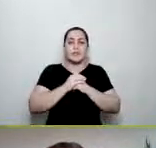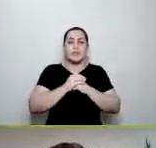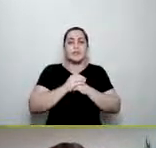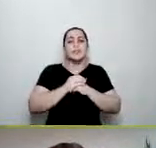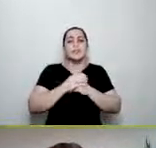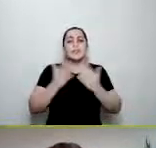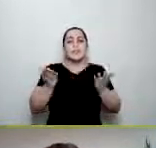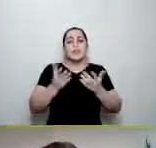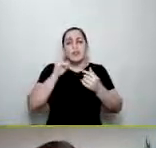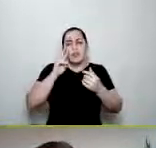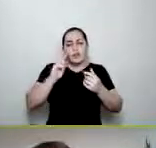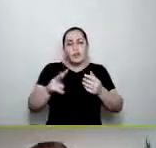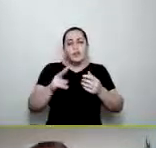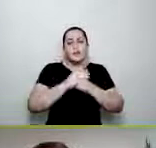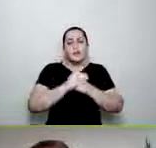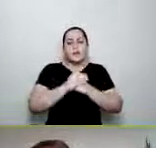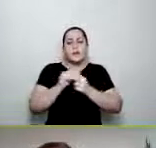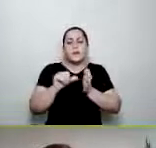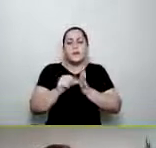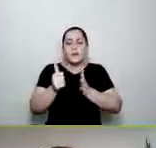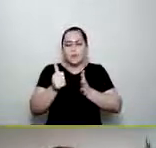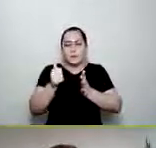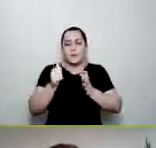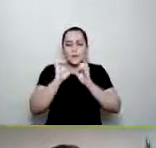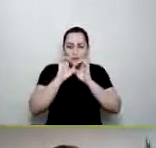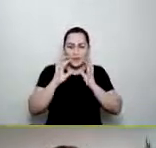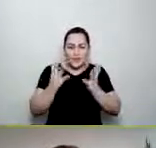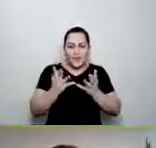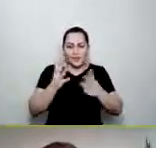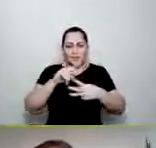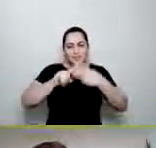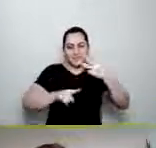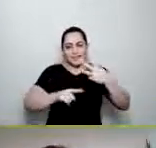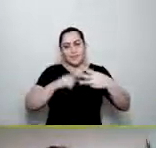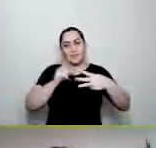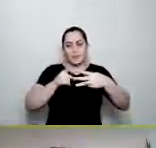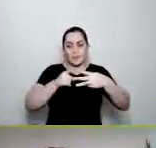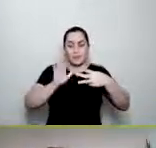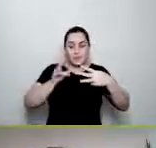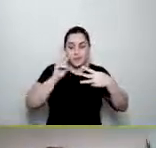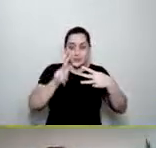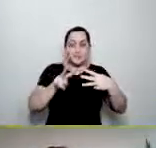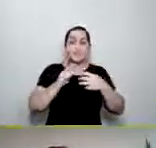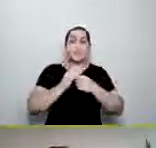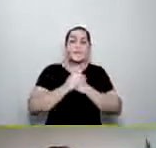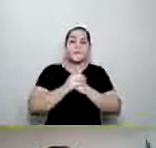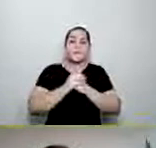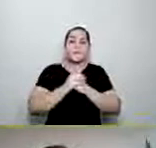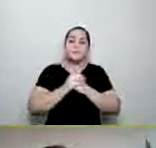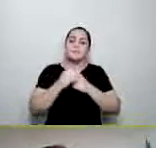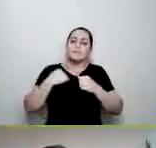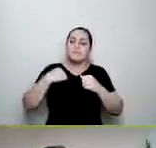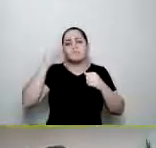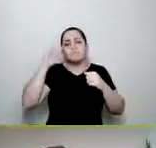tendo assistido a primeira sessão dessa sequência de 3 eventos, né, eu pensei que